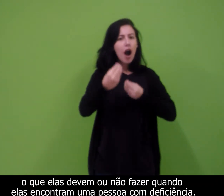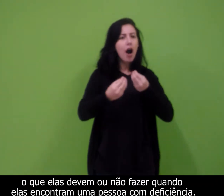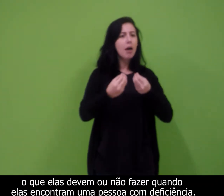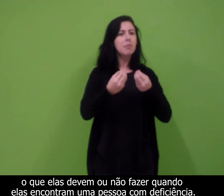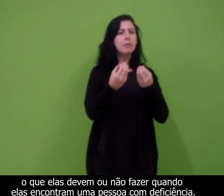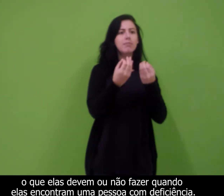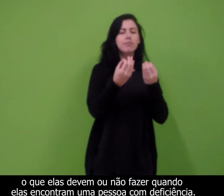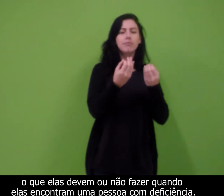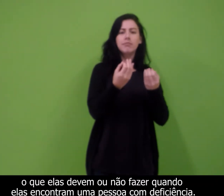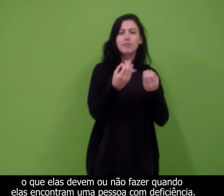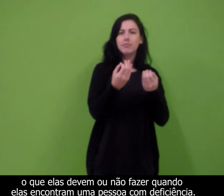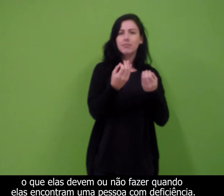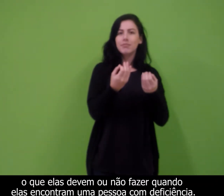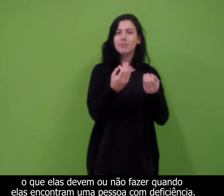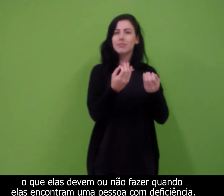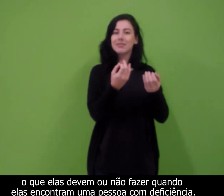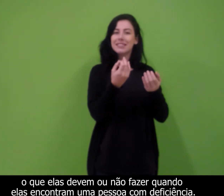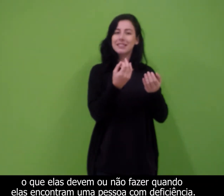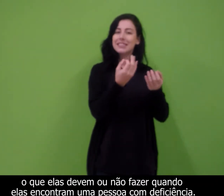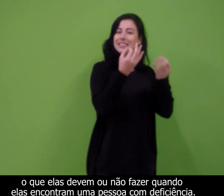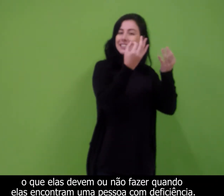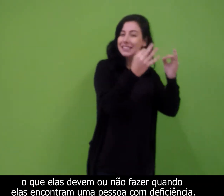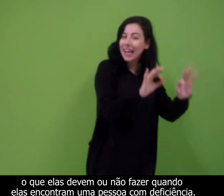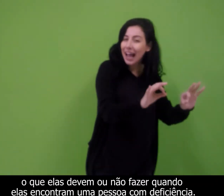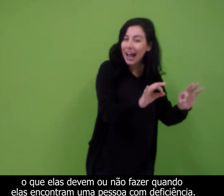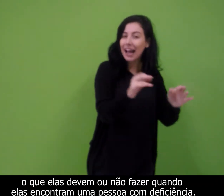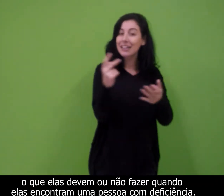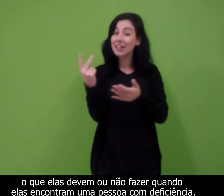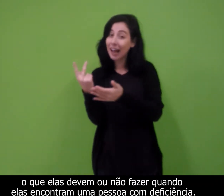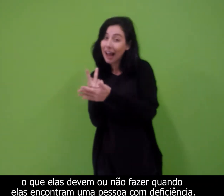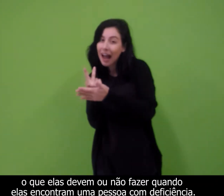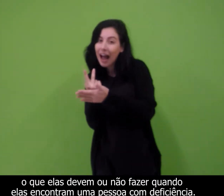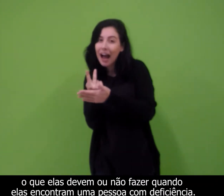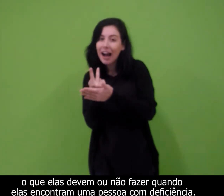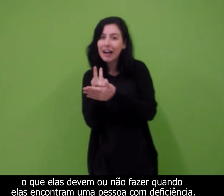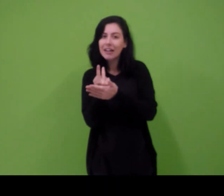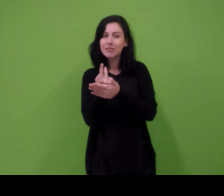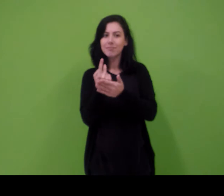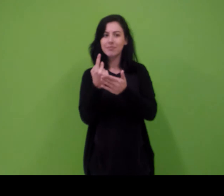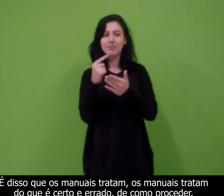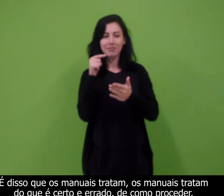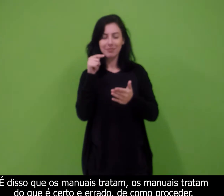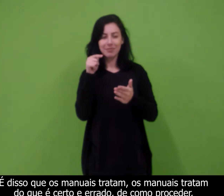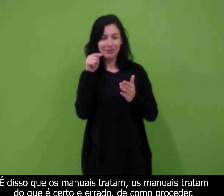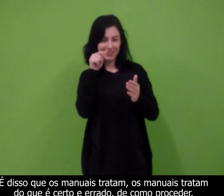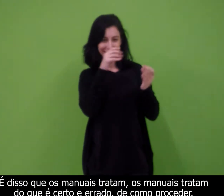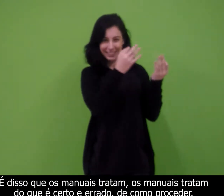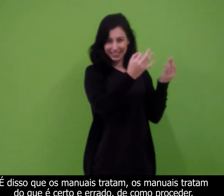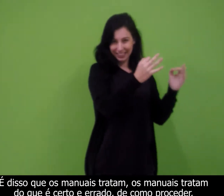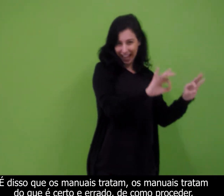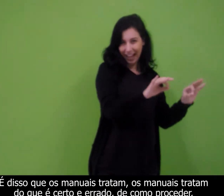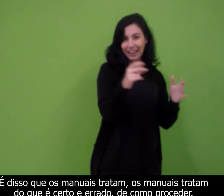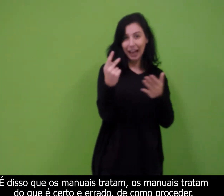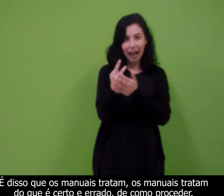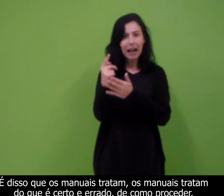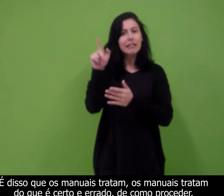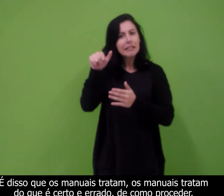elas devem ou não fazer quando elas encontram uma pessoa com deficiência. É disso que os manuais tratam.